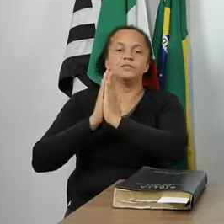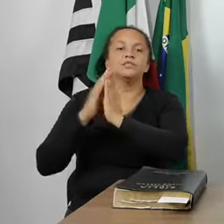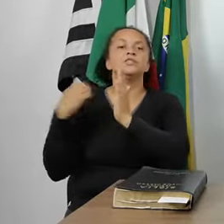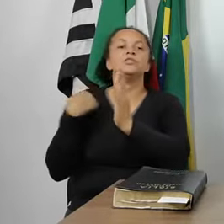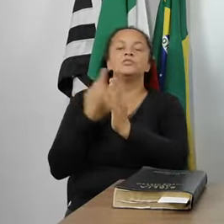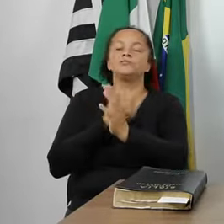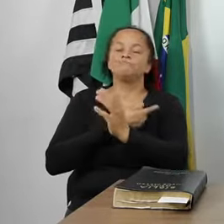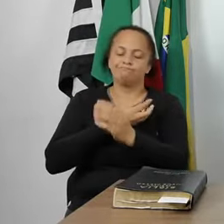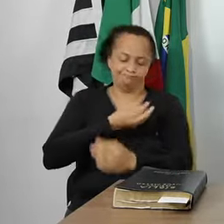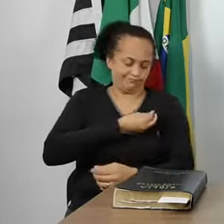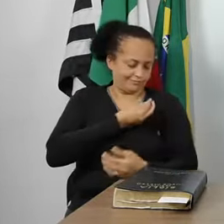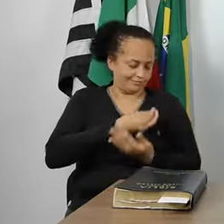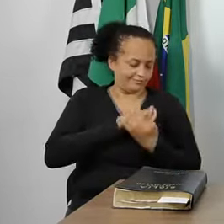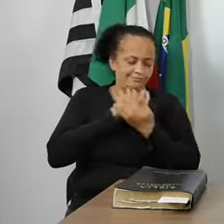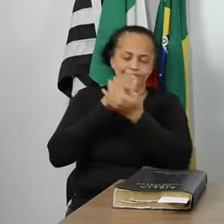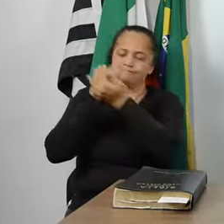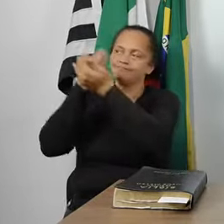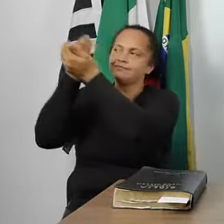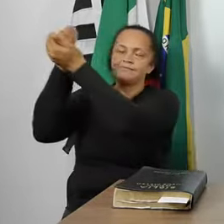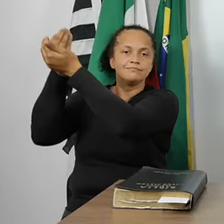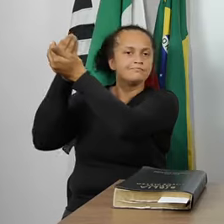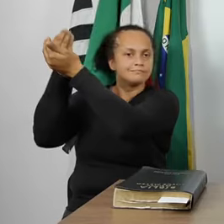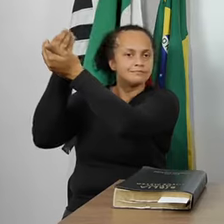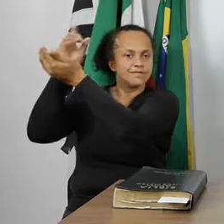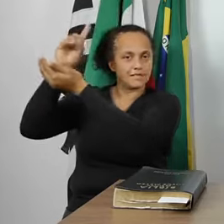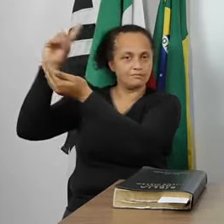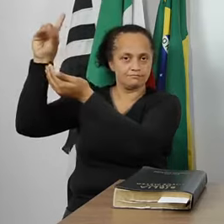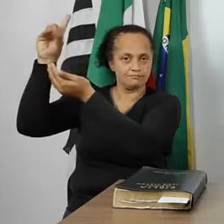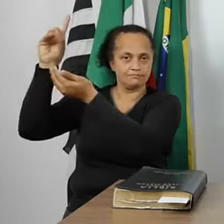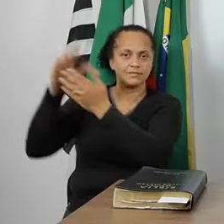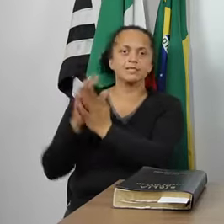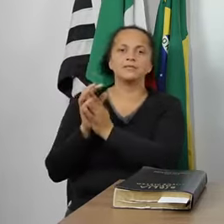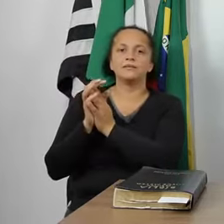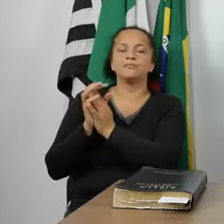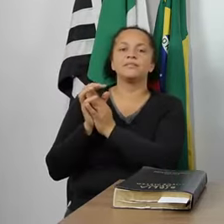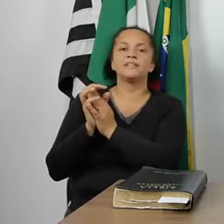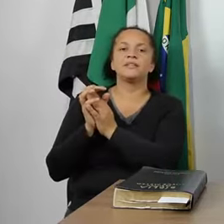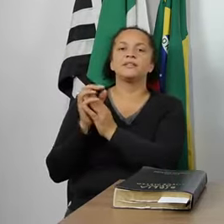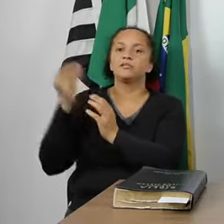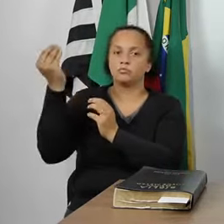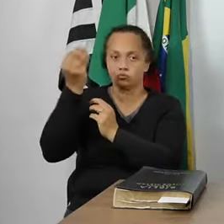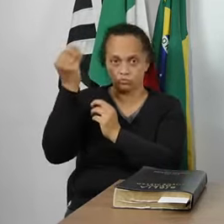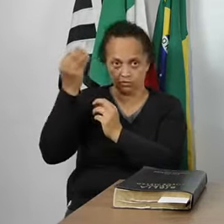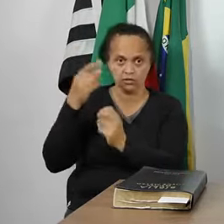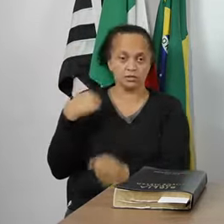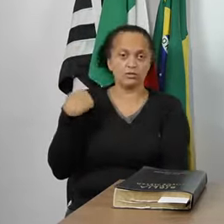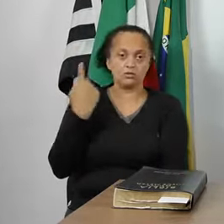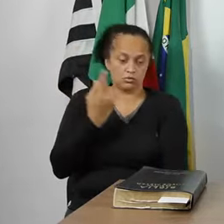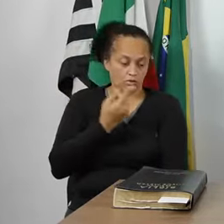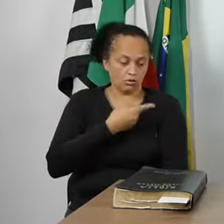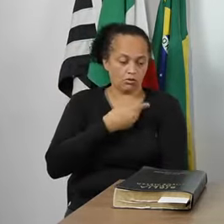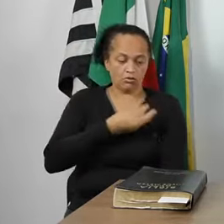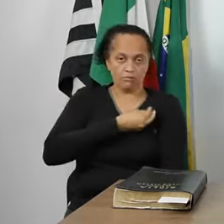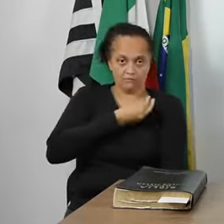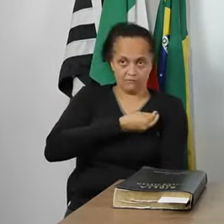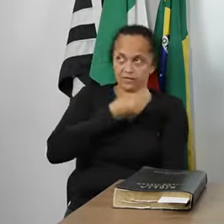vida. E dentro desse acesso à nossa vida, a gente também tem a possibilidade